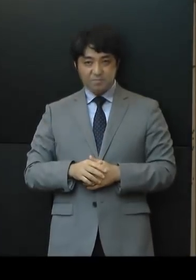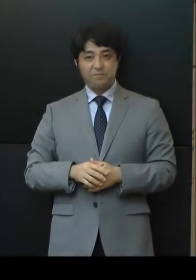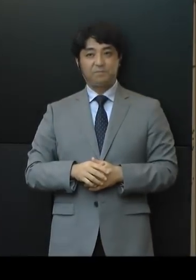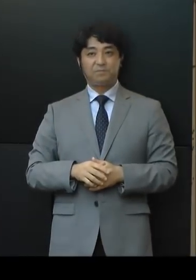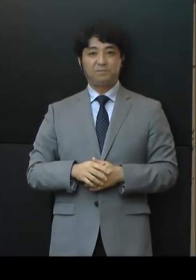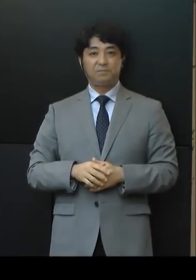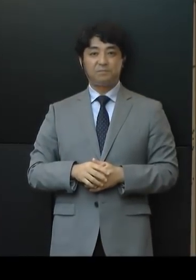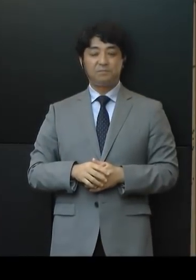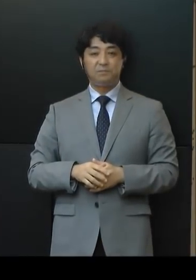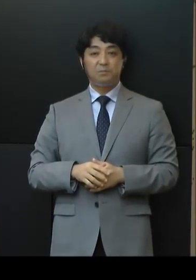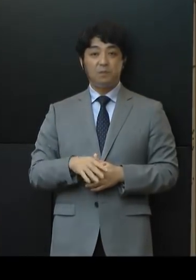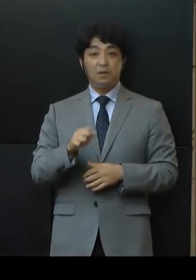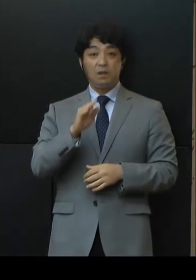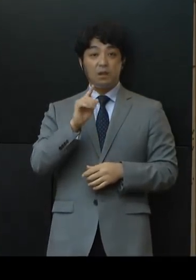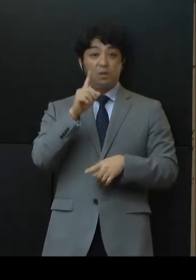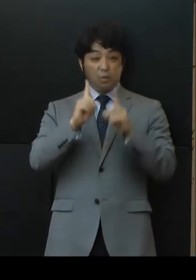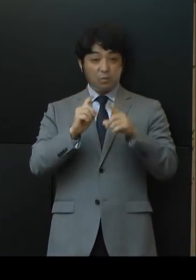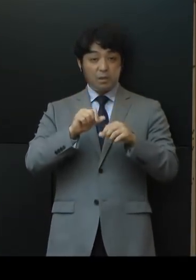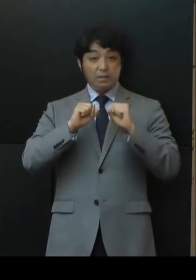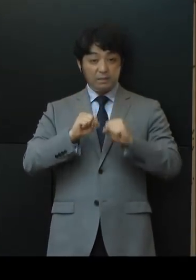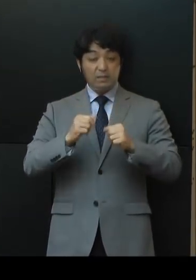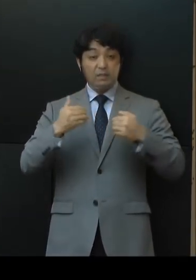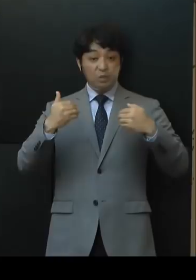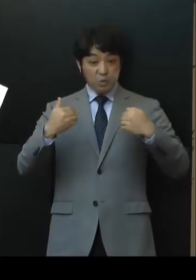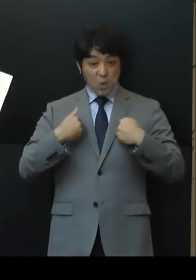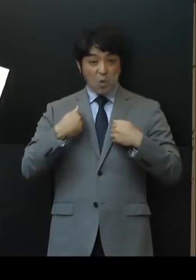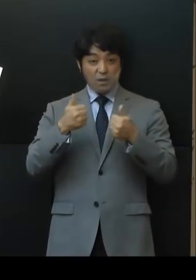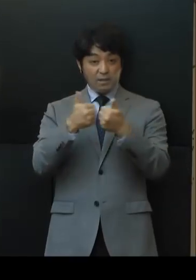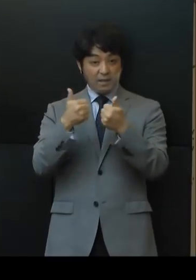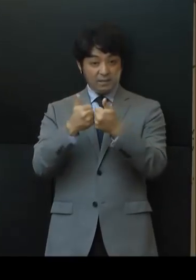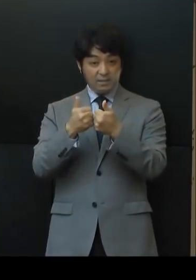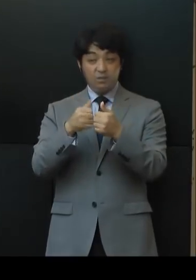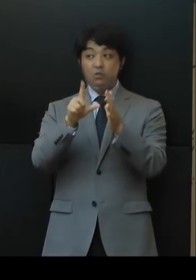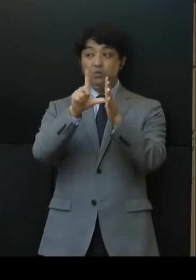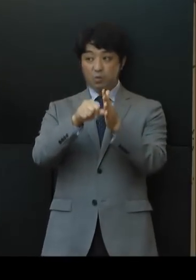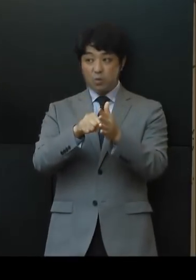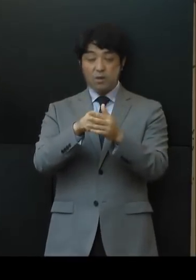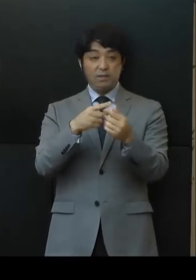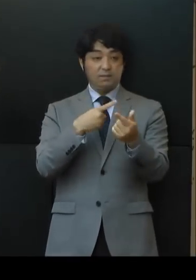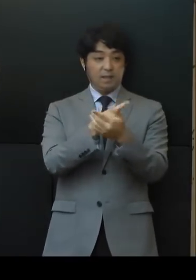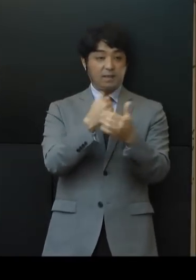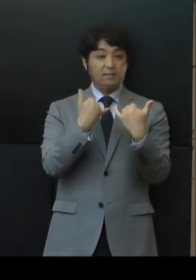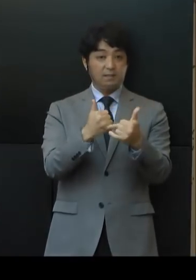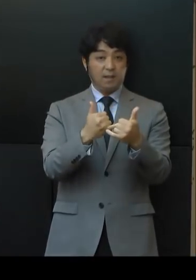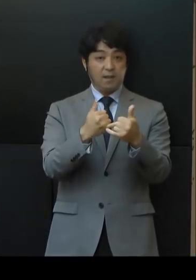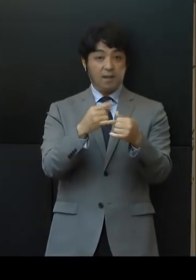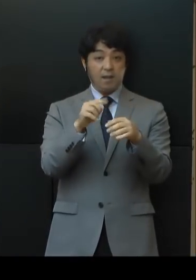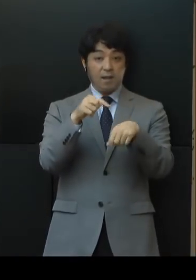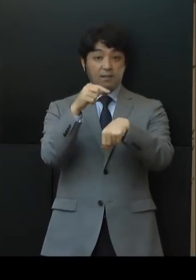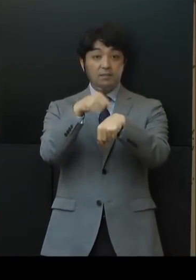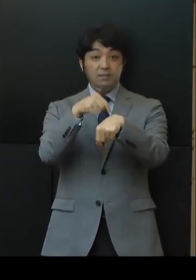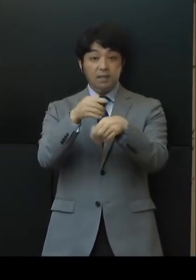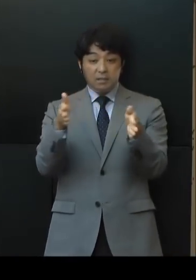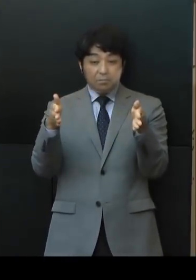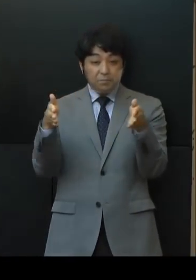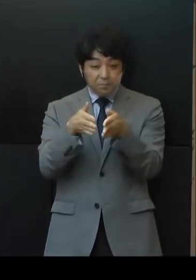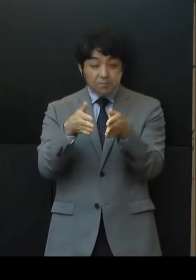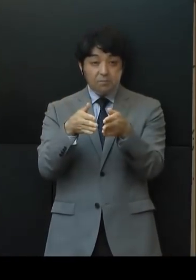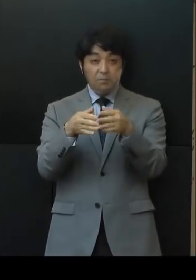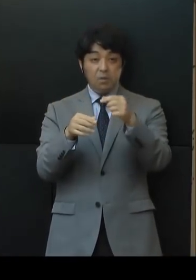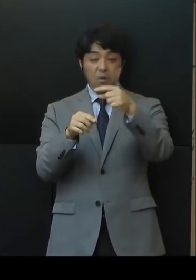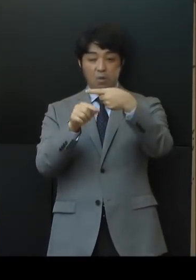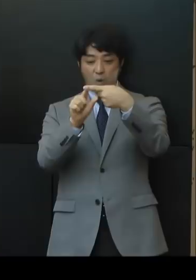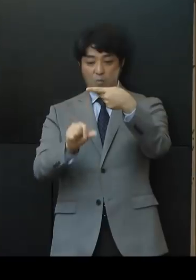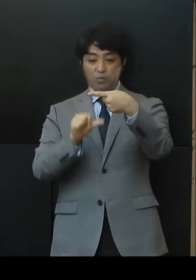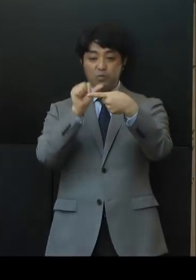からどうしても実施しなければならない会議等にあたっては、参加人数や開催時間を5分の1程度とすること